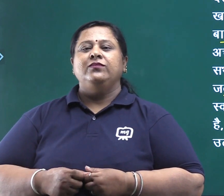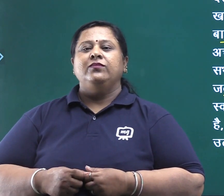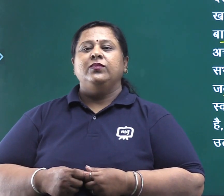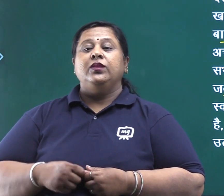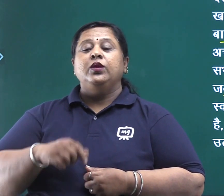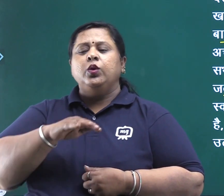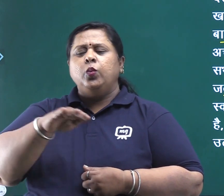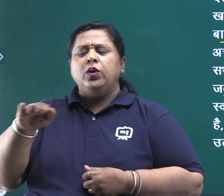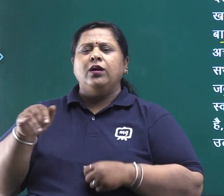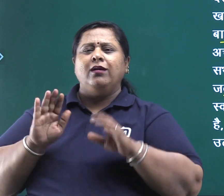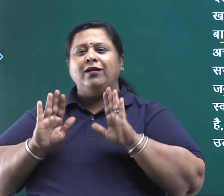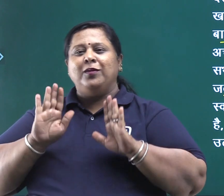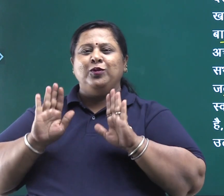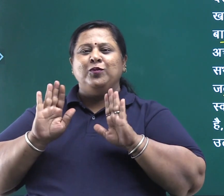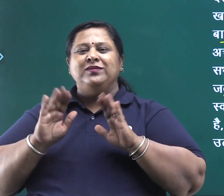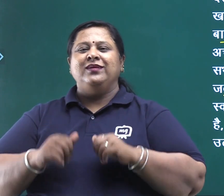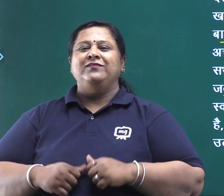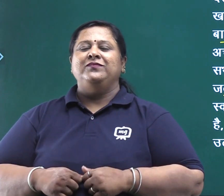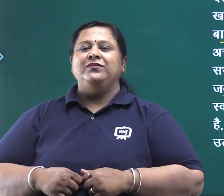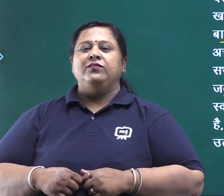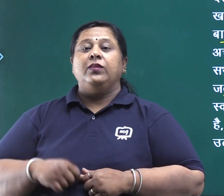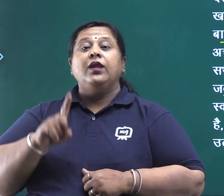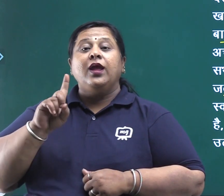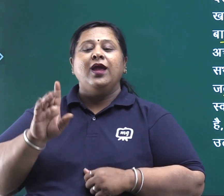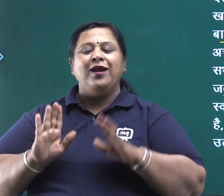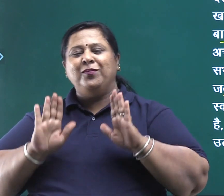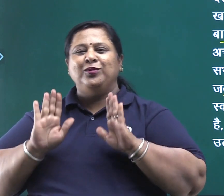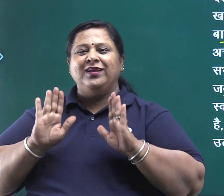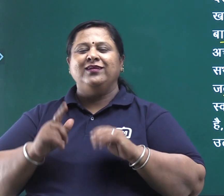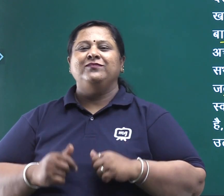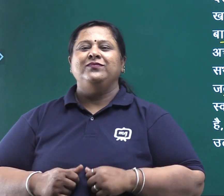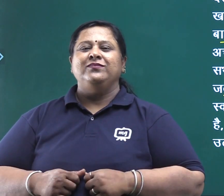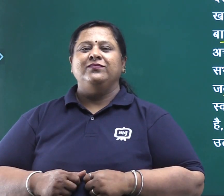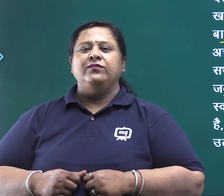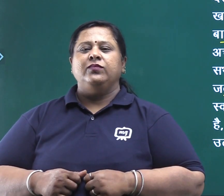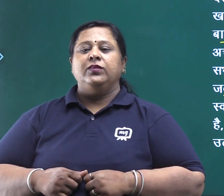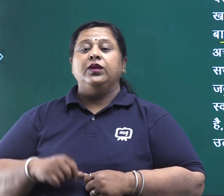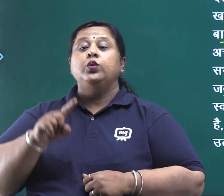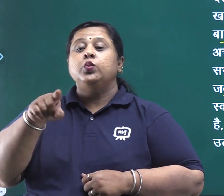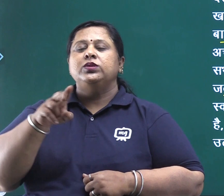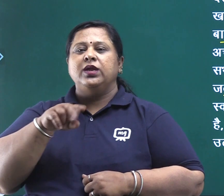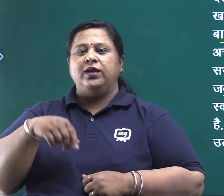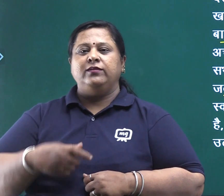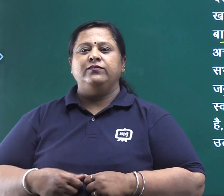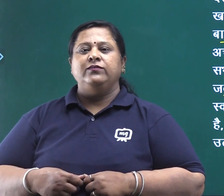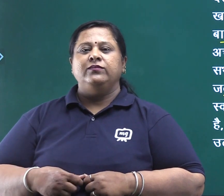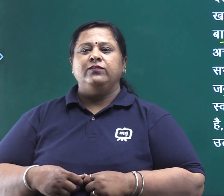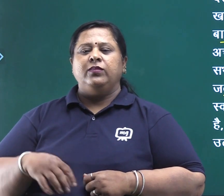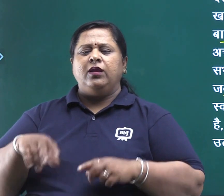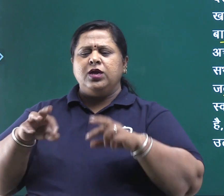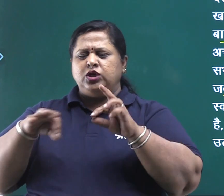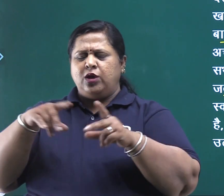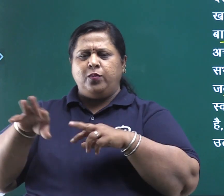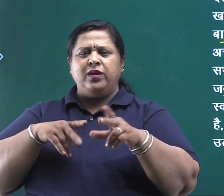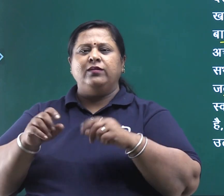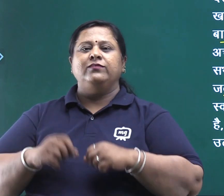कि उन कठपुतलियों में से एक कठपुतली दूसरे के इशारों